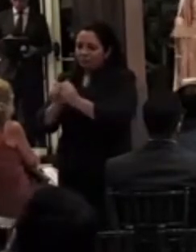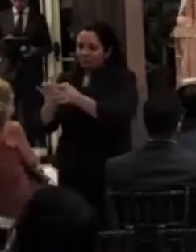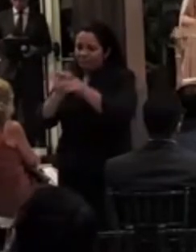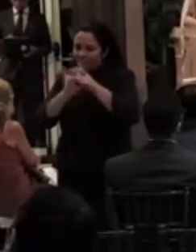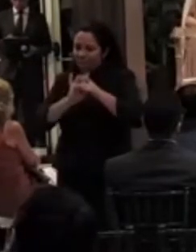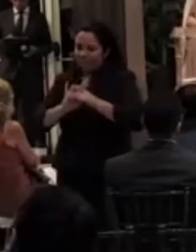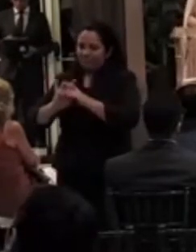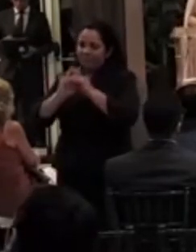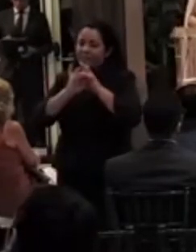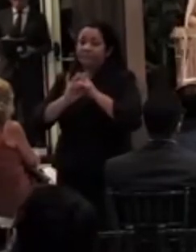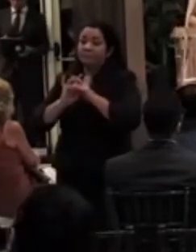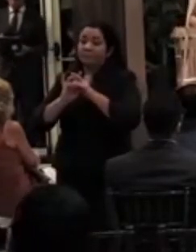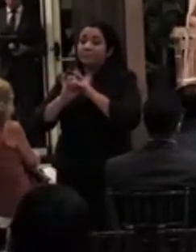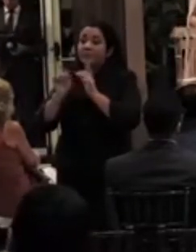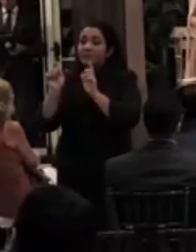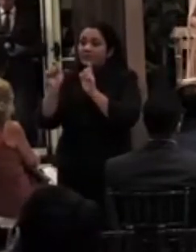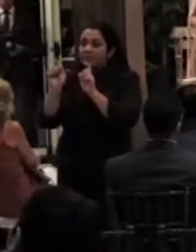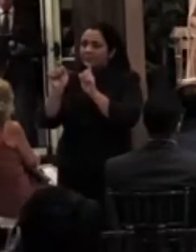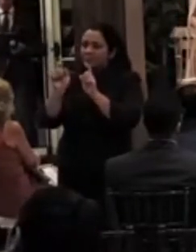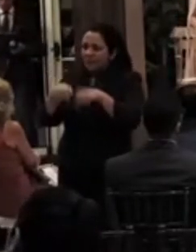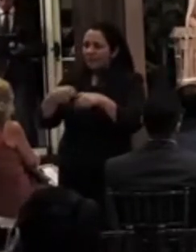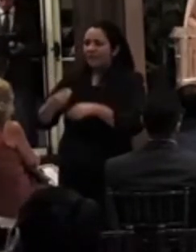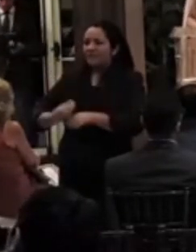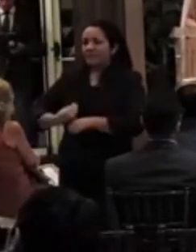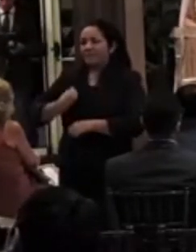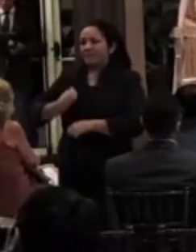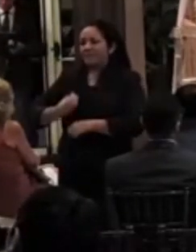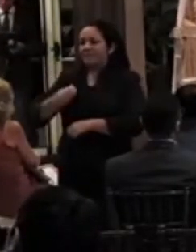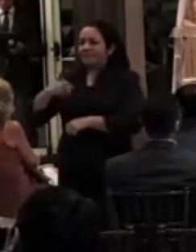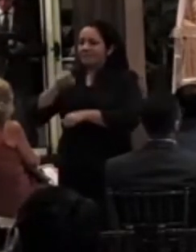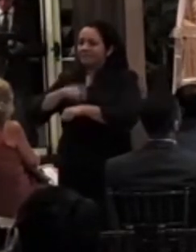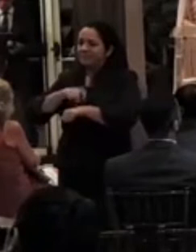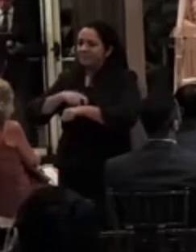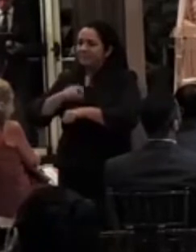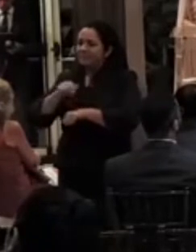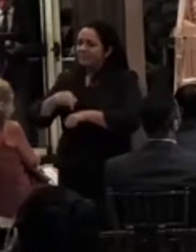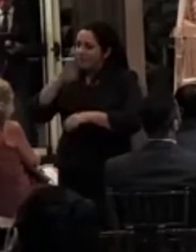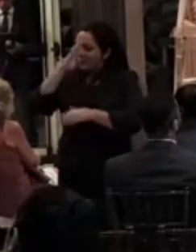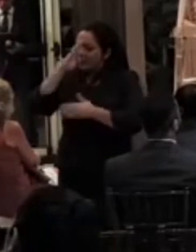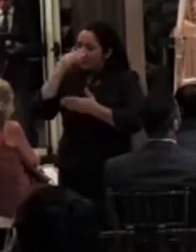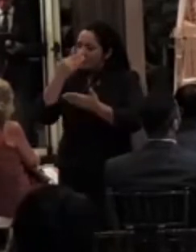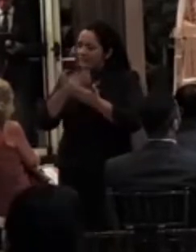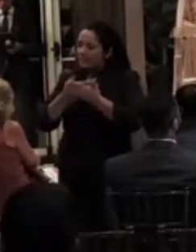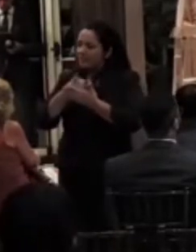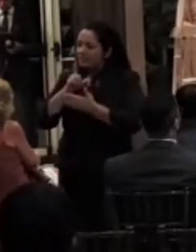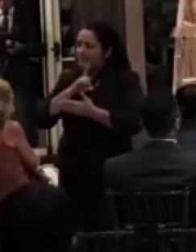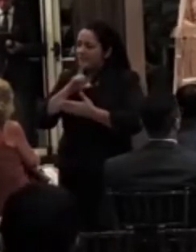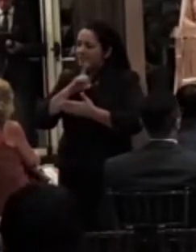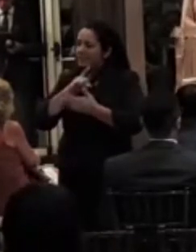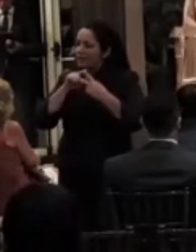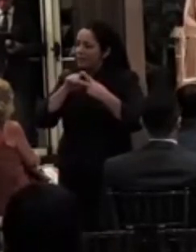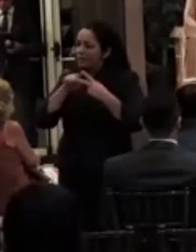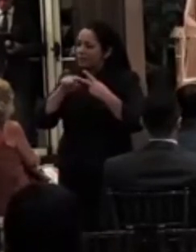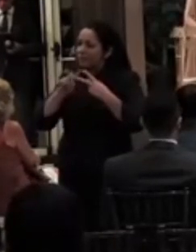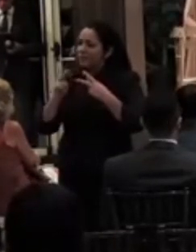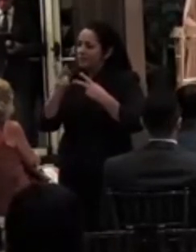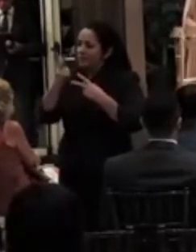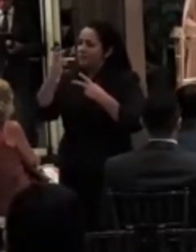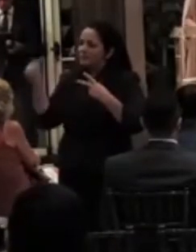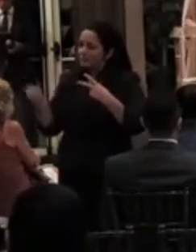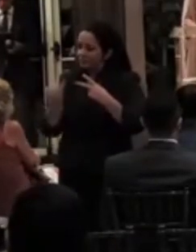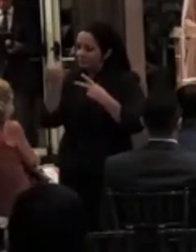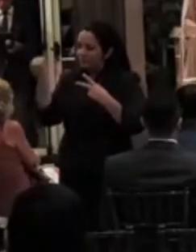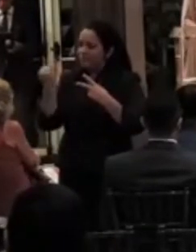Para que fosse possível vivermos este momento aqui, acredito que 2 aspectos foram não só importantes, mas